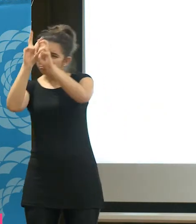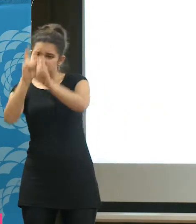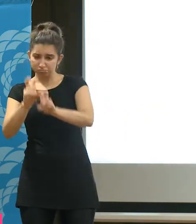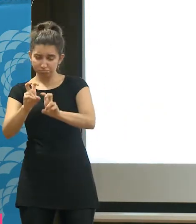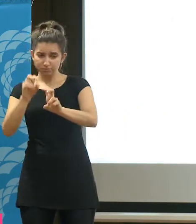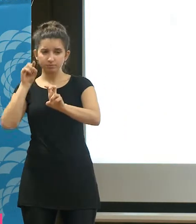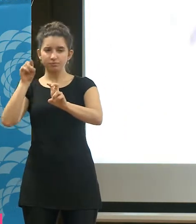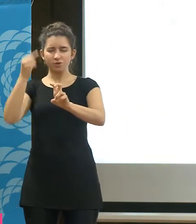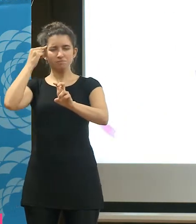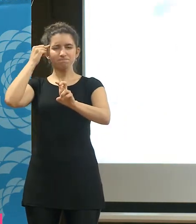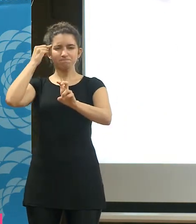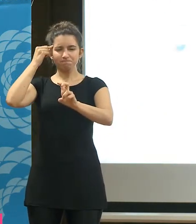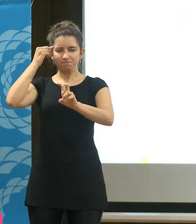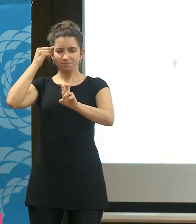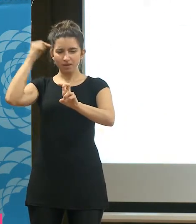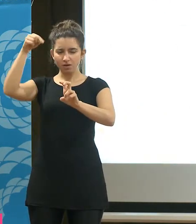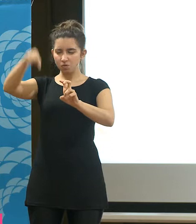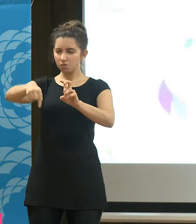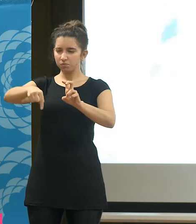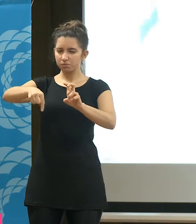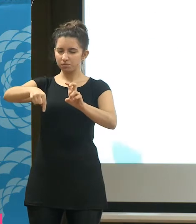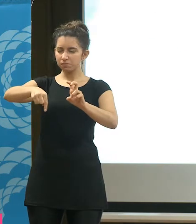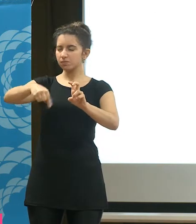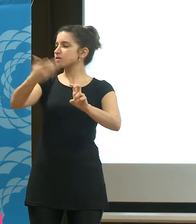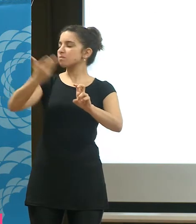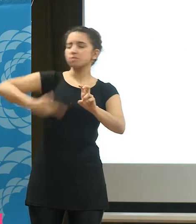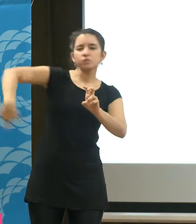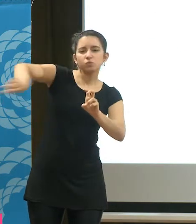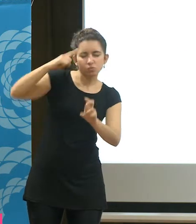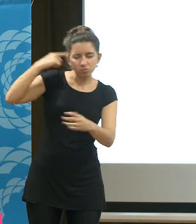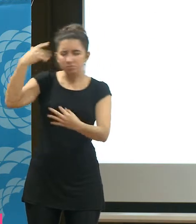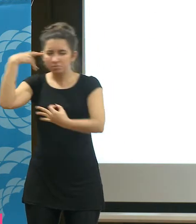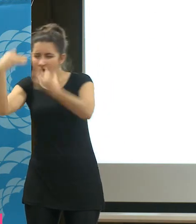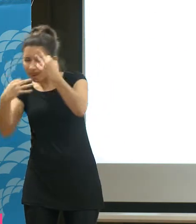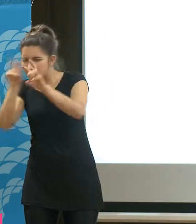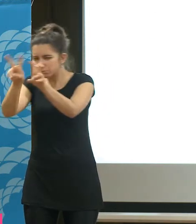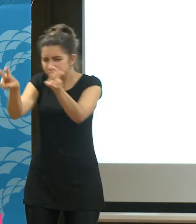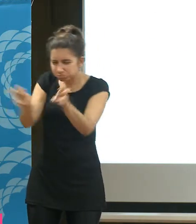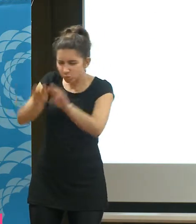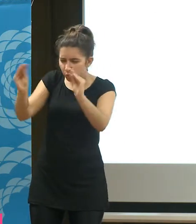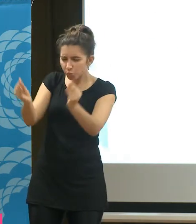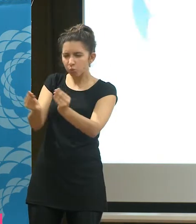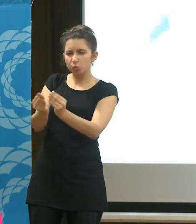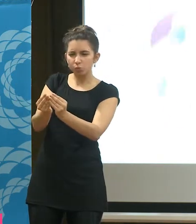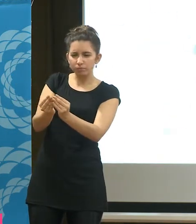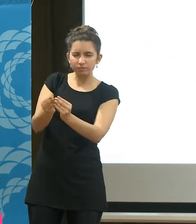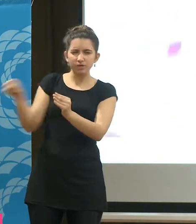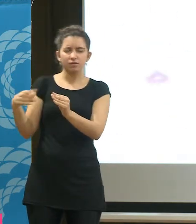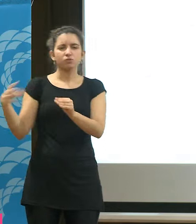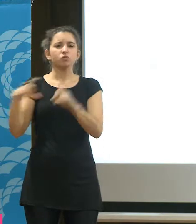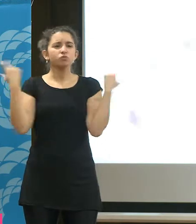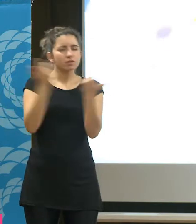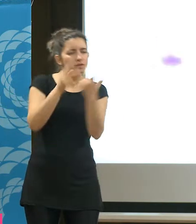Nuestro deseo era poder compartir en esta instancia un conjunto de resultados que obtuvimos a partir de un trabajo de intervención e